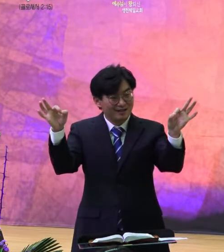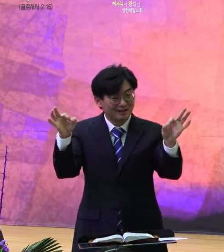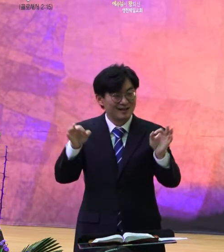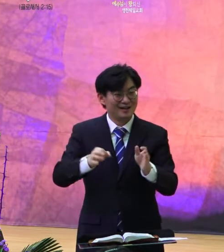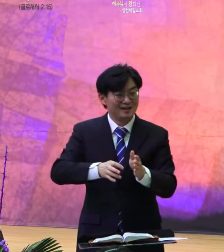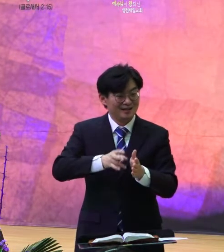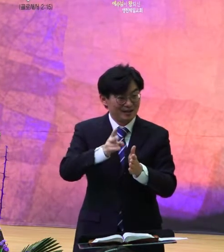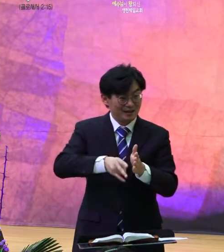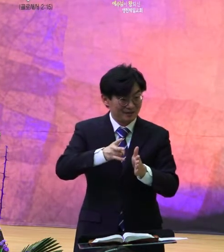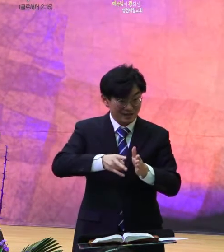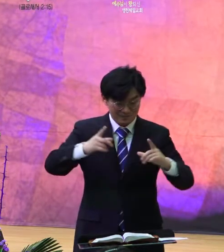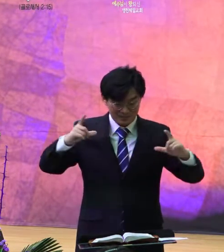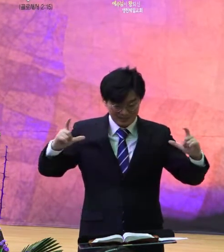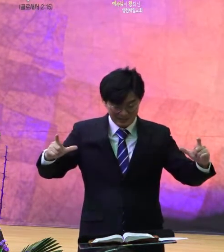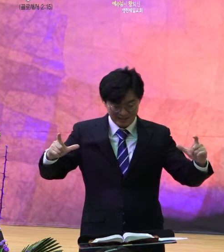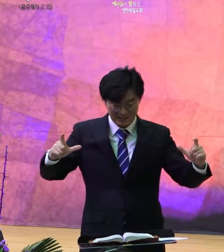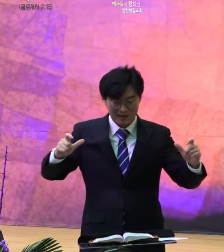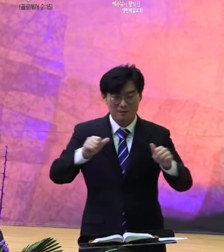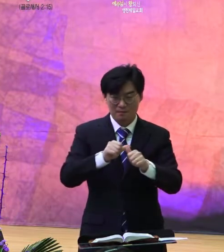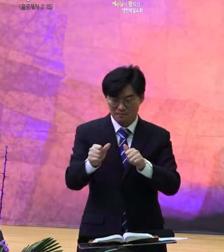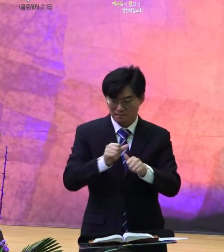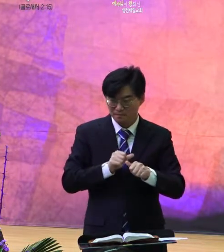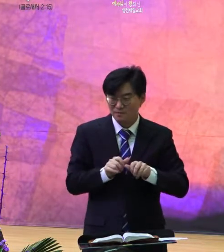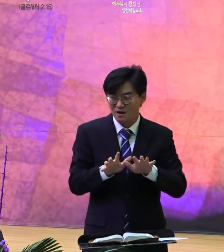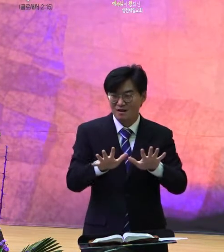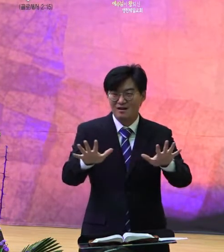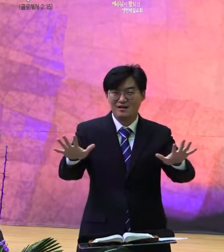광경이 얼마나 놀라웠겠습니까?